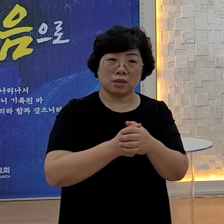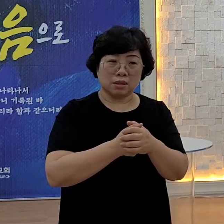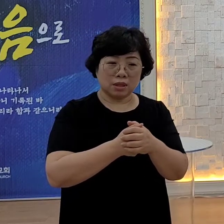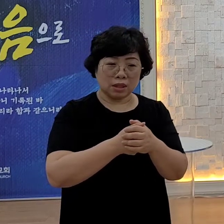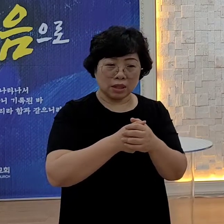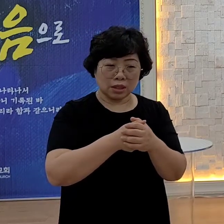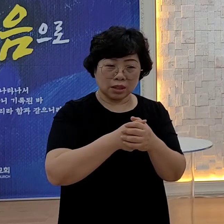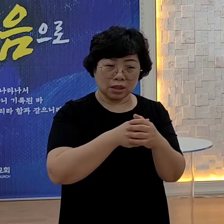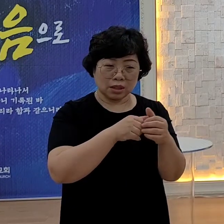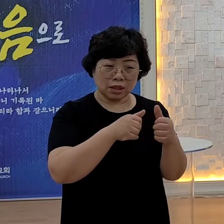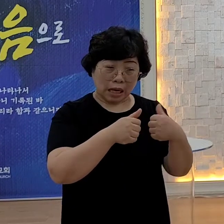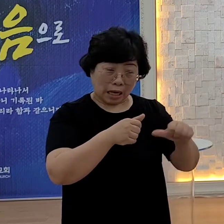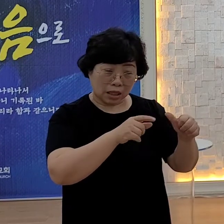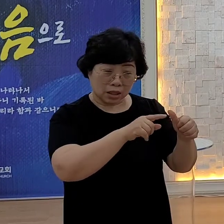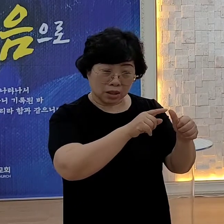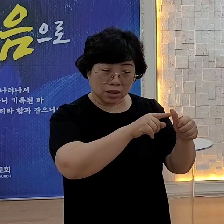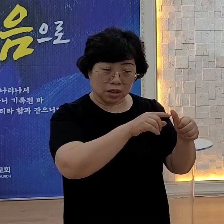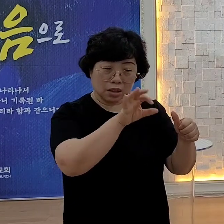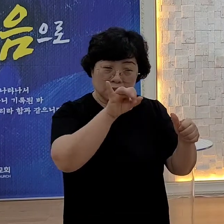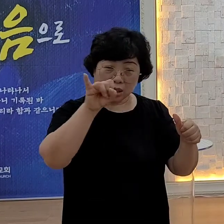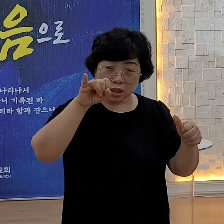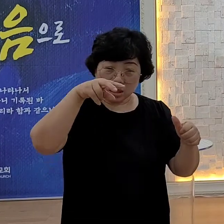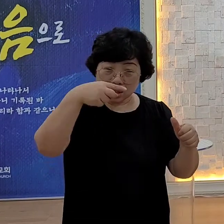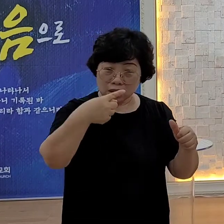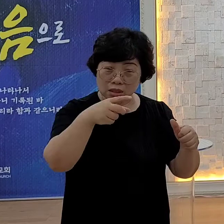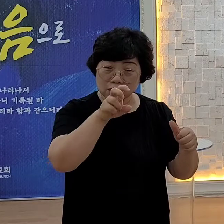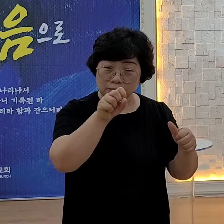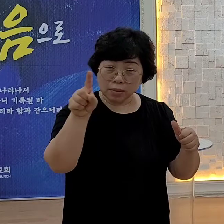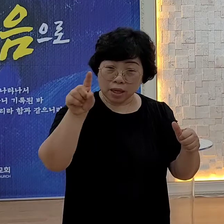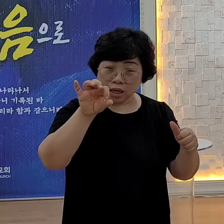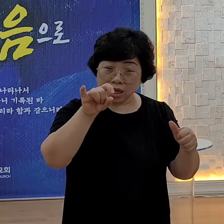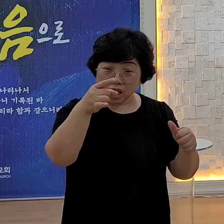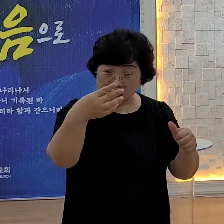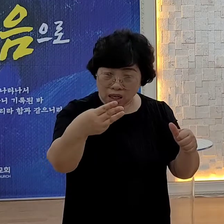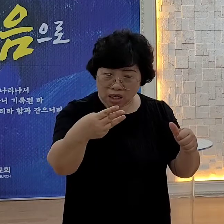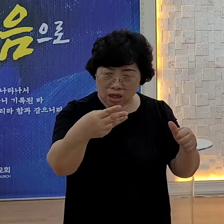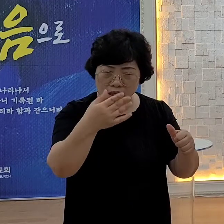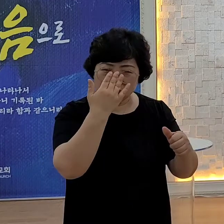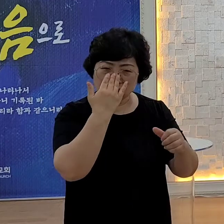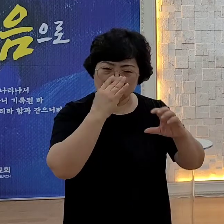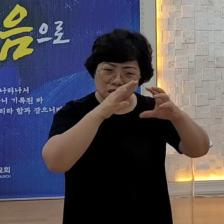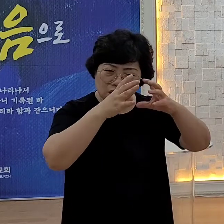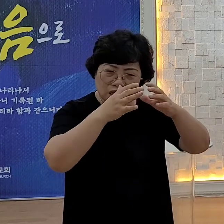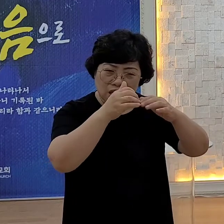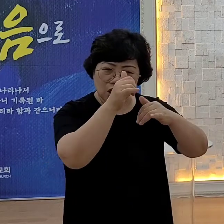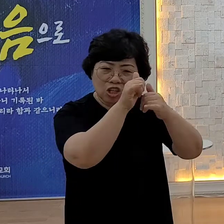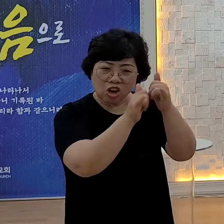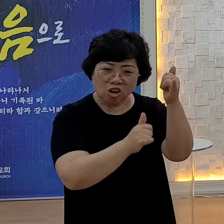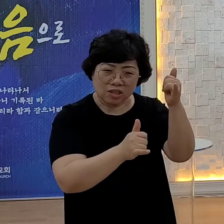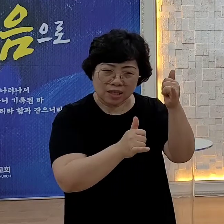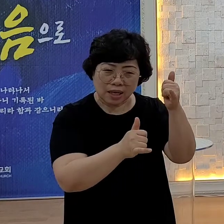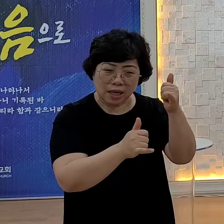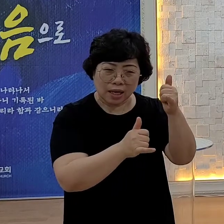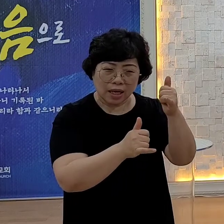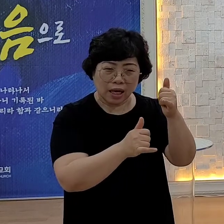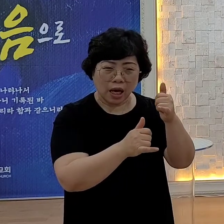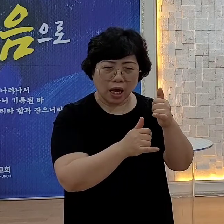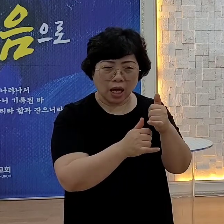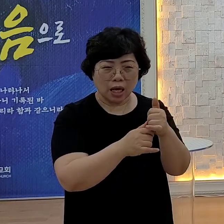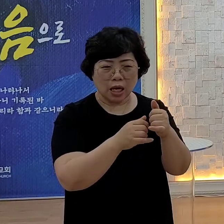이스마엘이라는 이 인물은 이스라엘 역사의 모든 분쟁의 씨앗이 되고 말합니다.